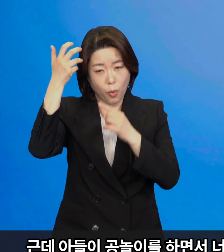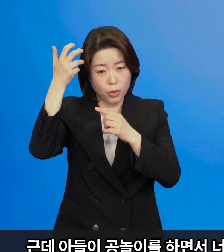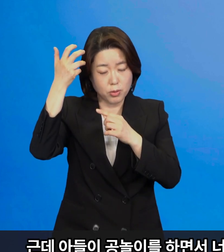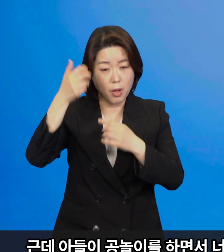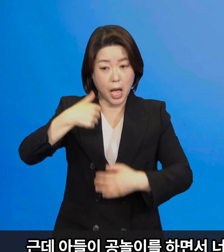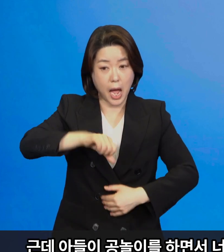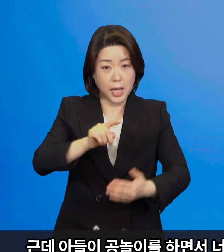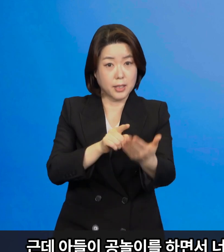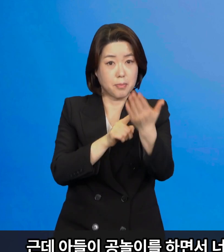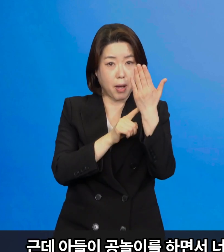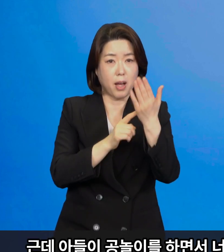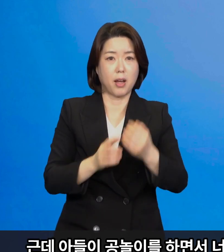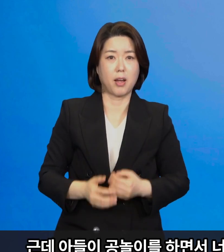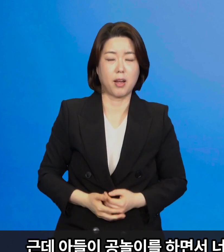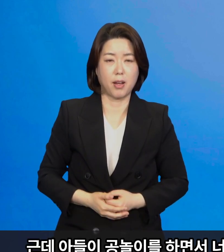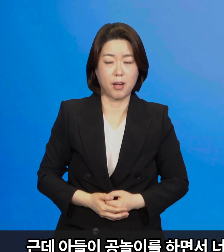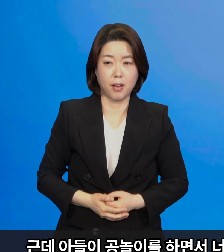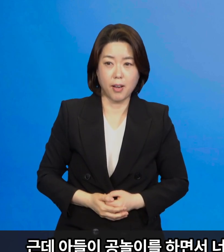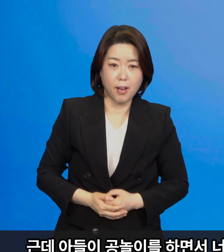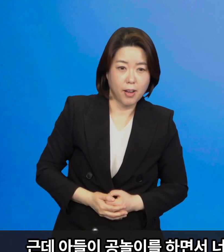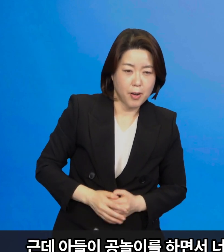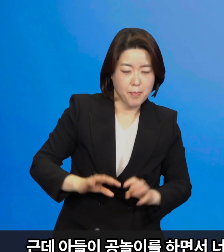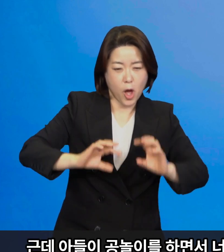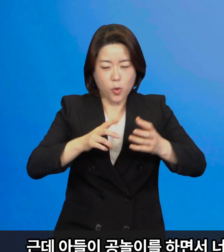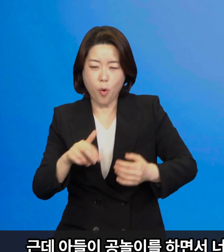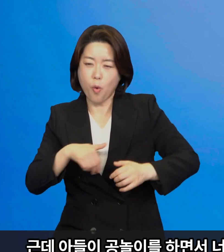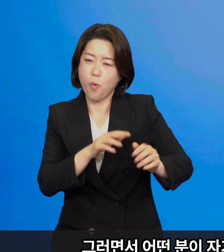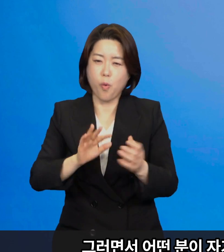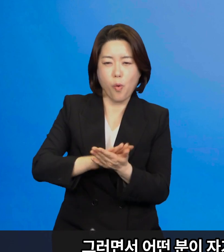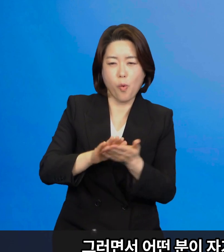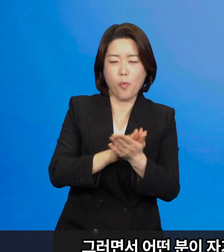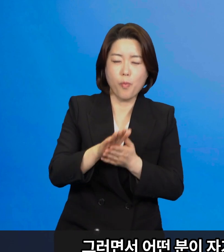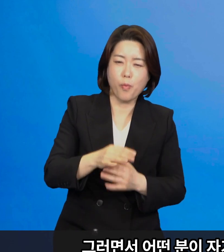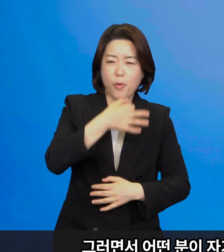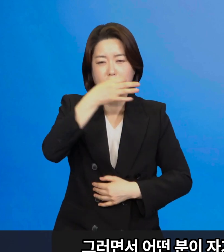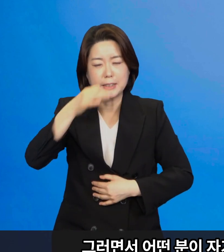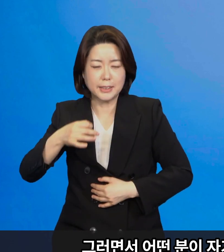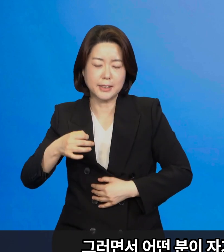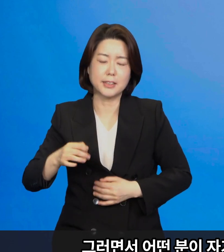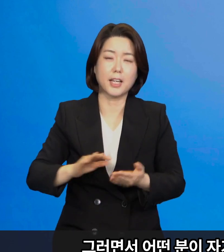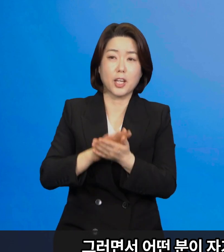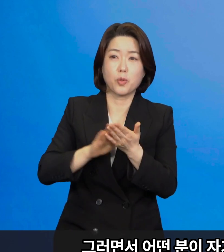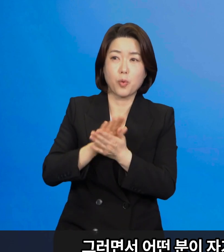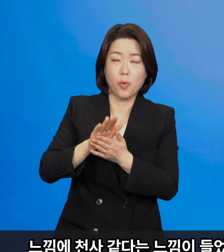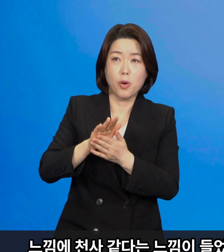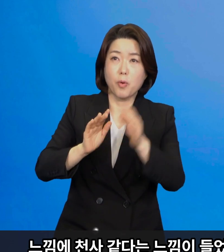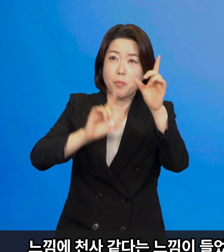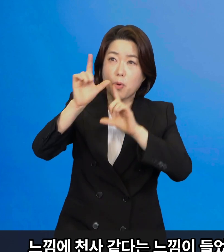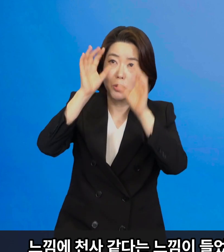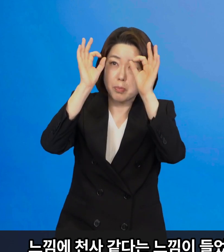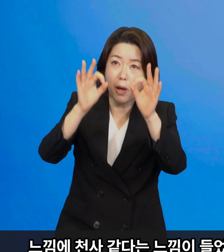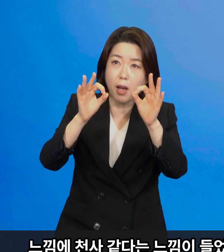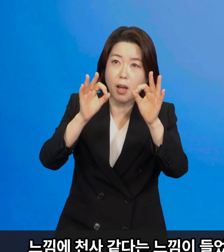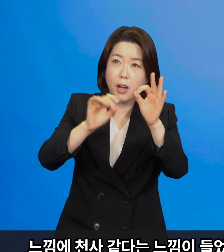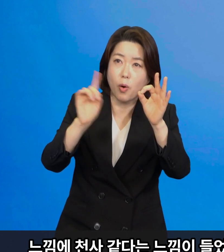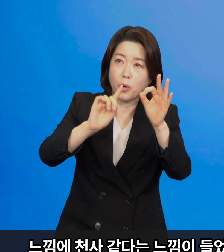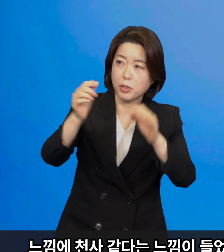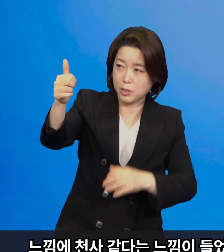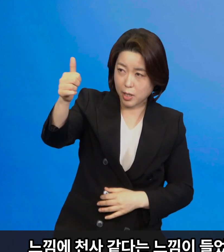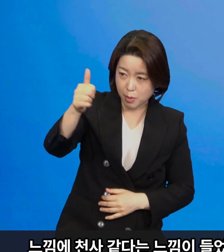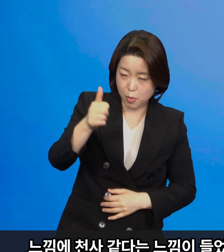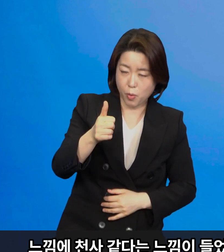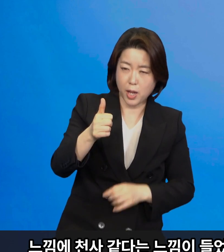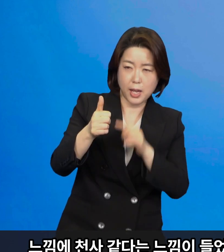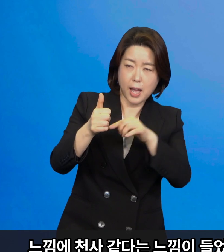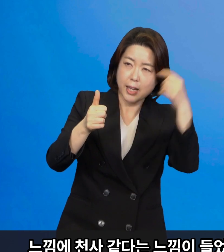아들이 공놀이를 하면서 너무나 신나게 잘 지내고 있는 겁니다. 그러면서 어떤 분이 자기에게 딱 다가오는 거예요. 느낌에 천사